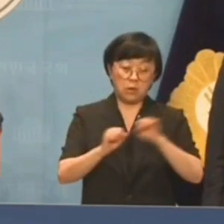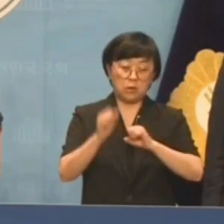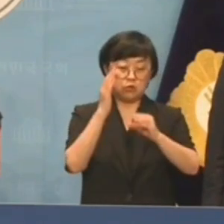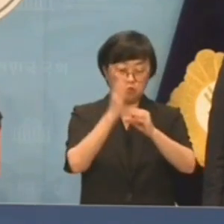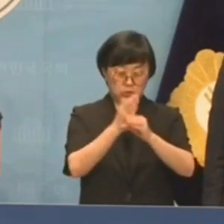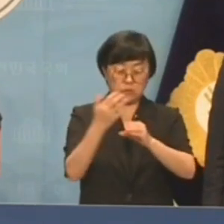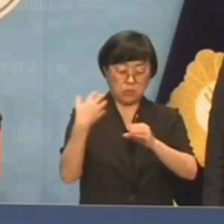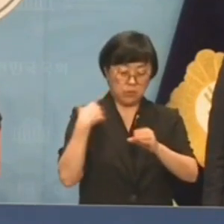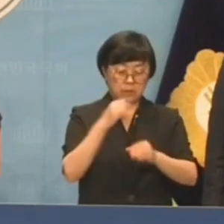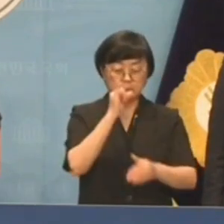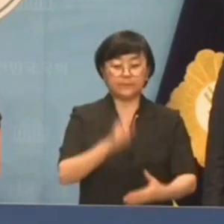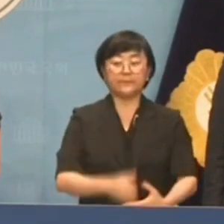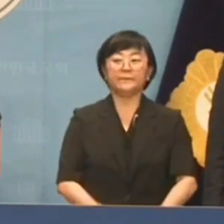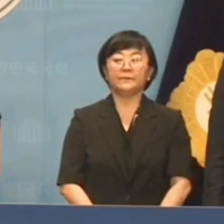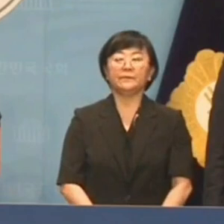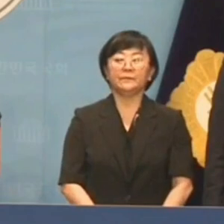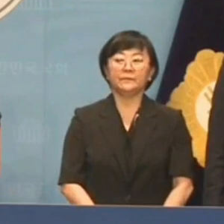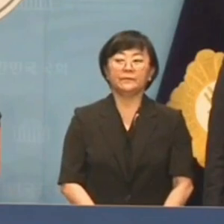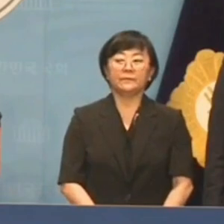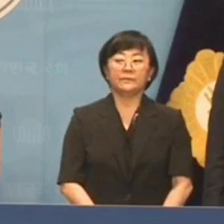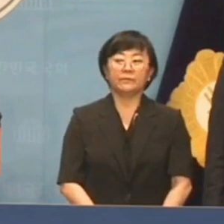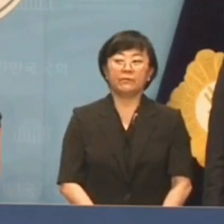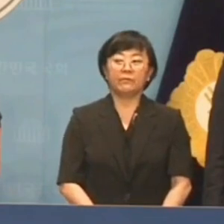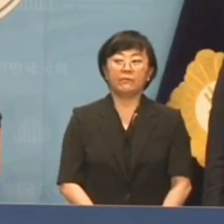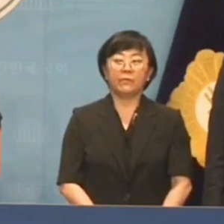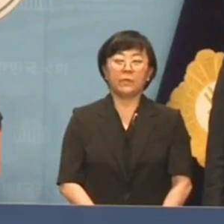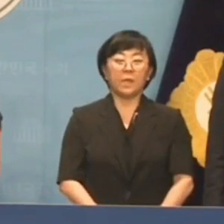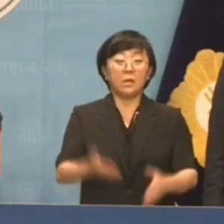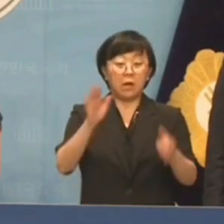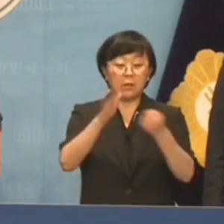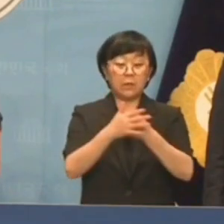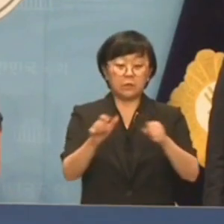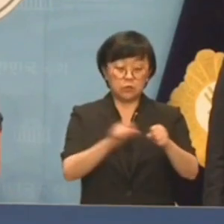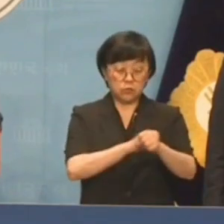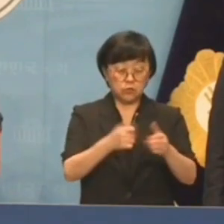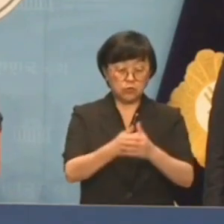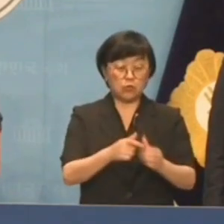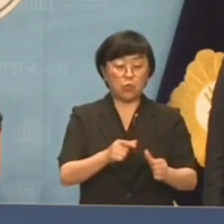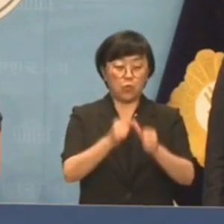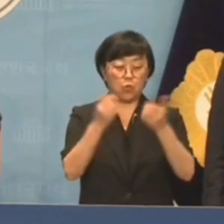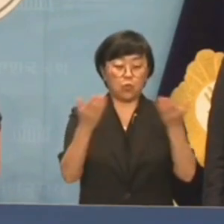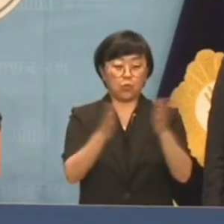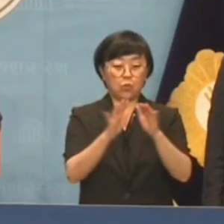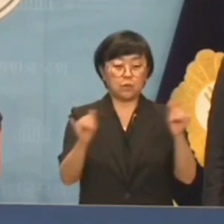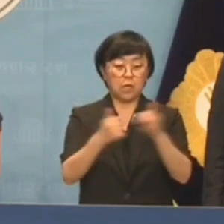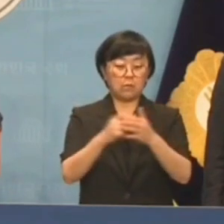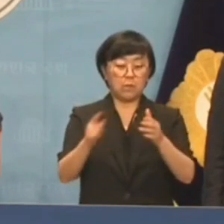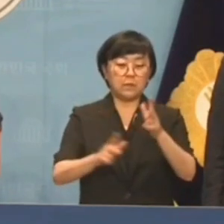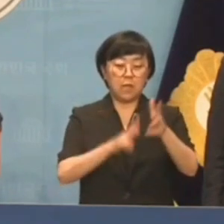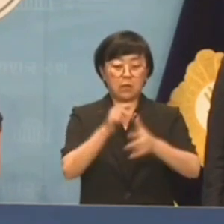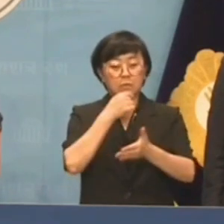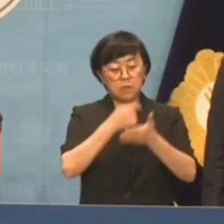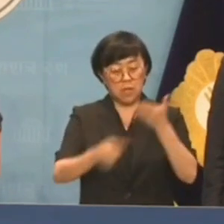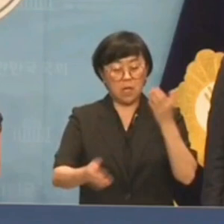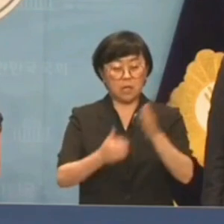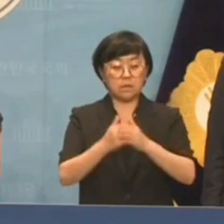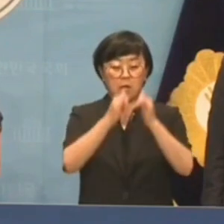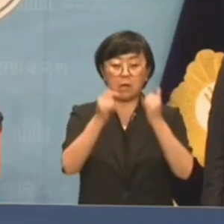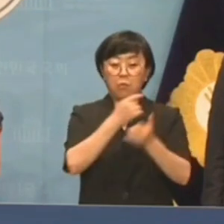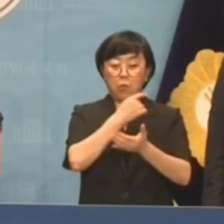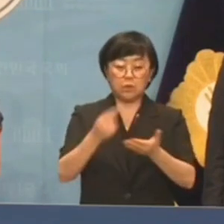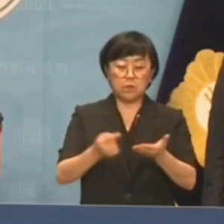중추적인 역할을 하고 있습니다. 그럼에도 불구하고 특수 노동자는 산재, 고용보험 등의 기본적인 사회 보장